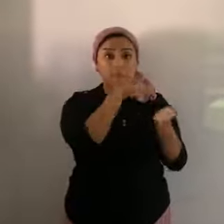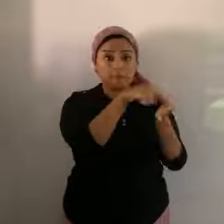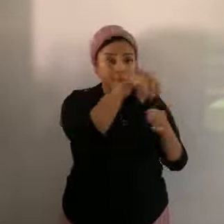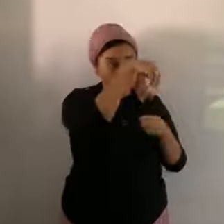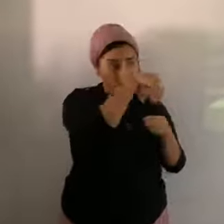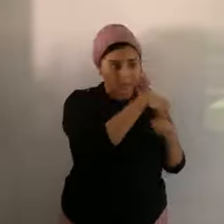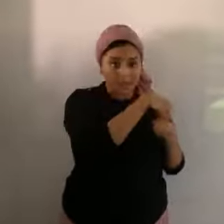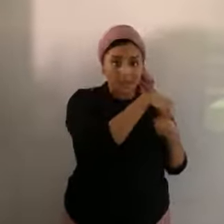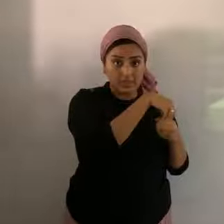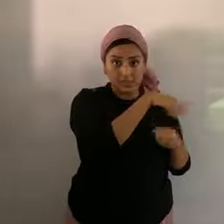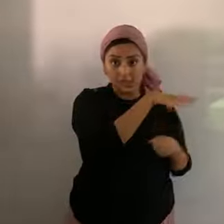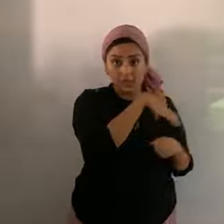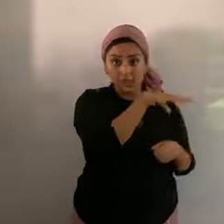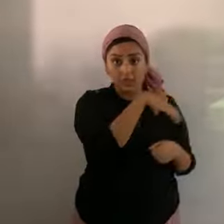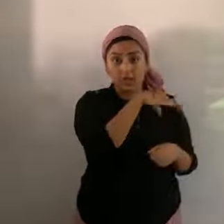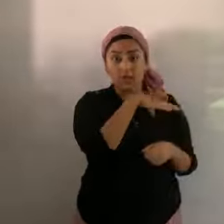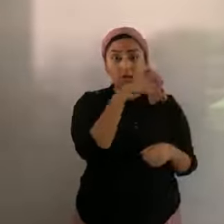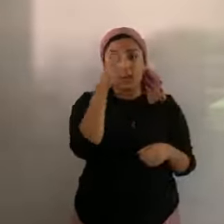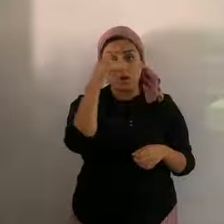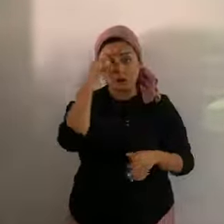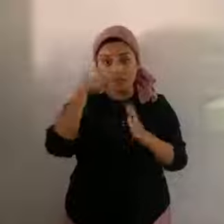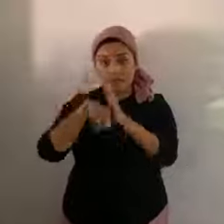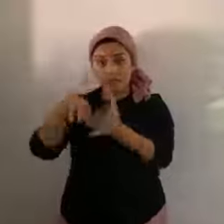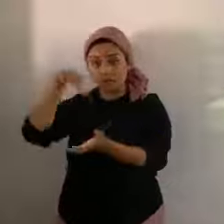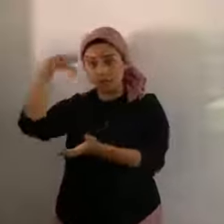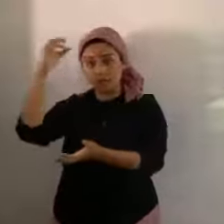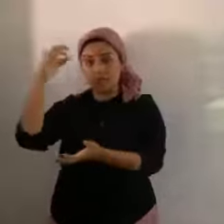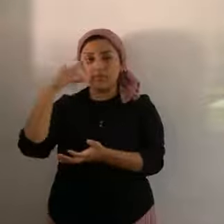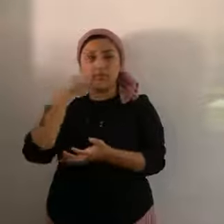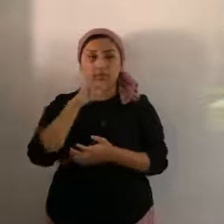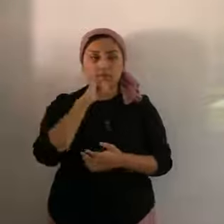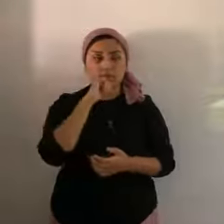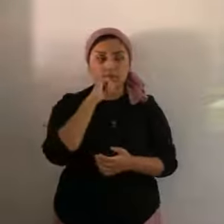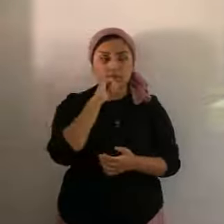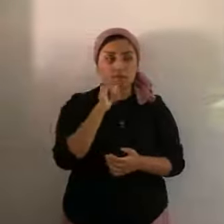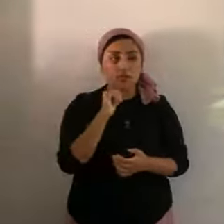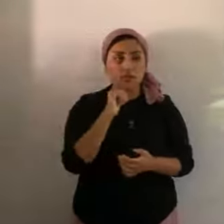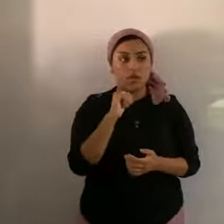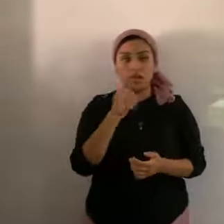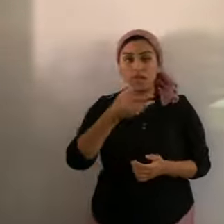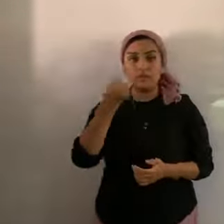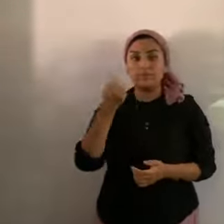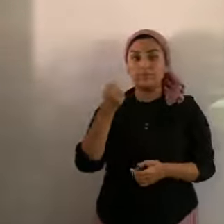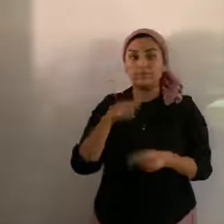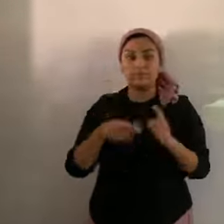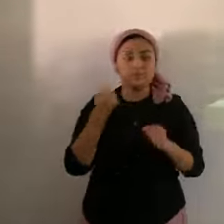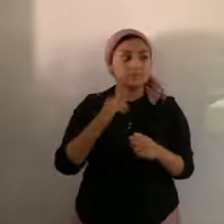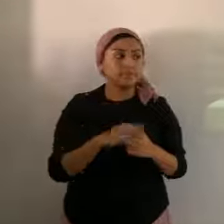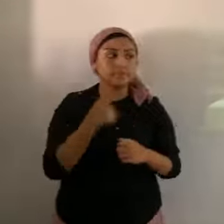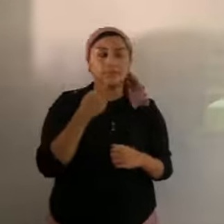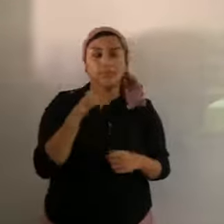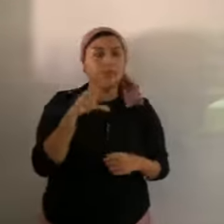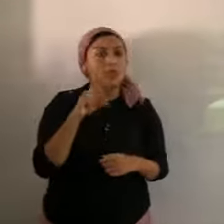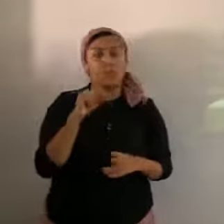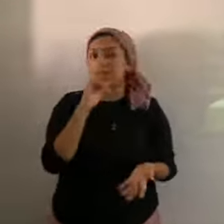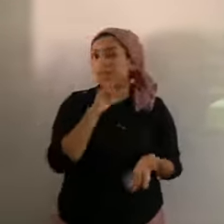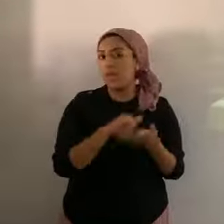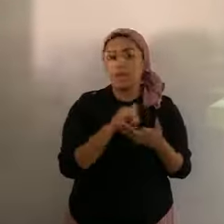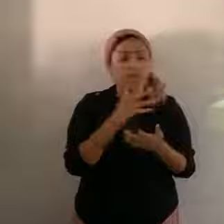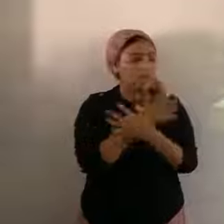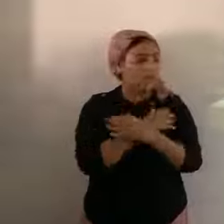los animales para el sacrificio, entonces no se los tomaban en cuenta. Decían, no, este animal